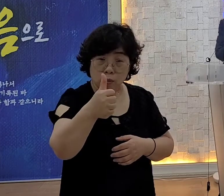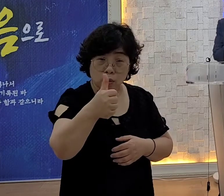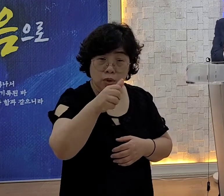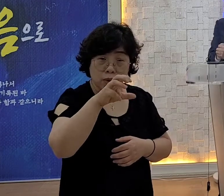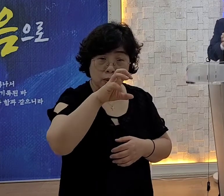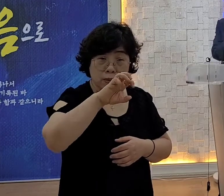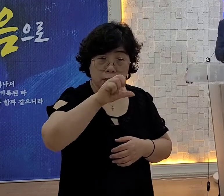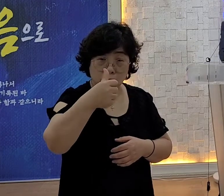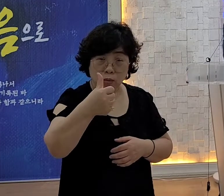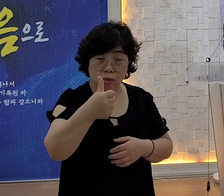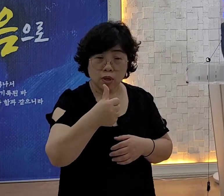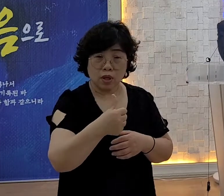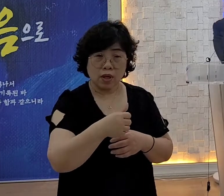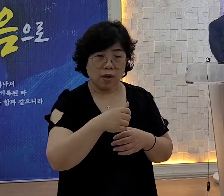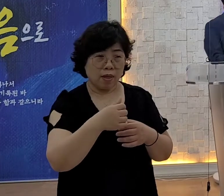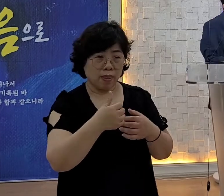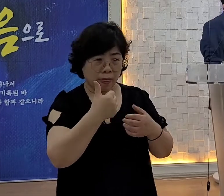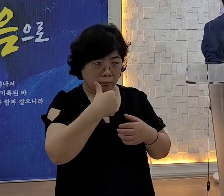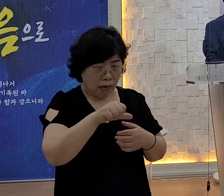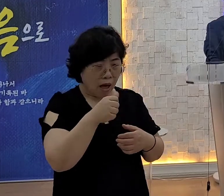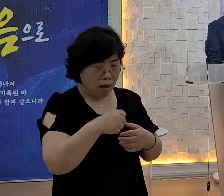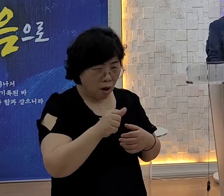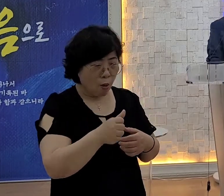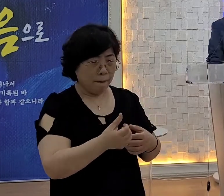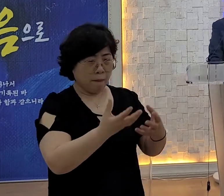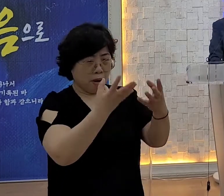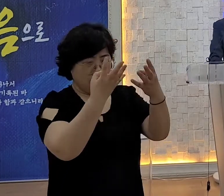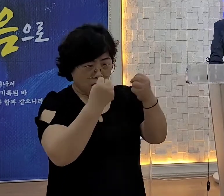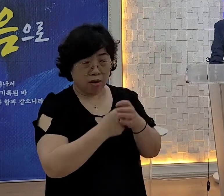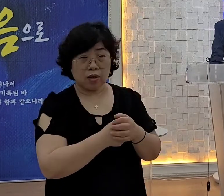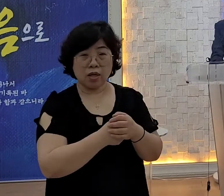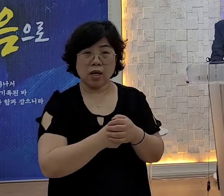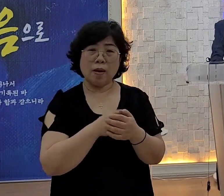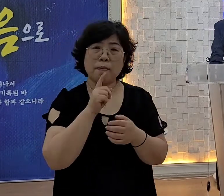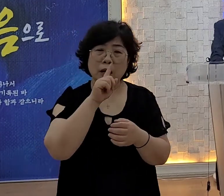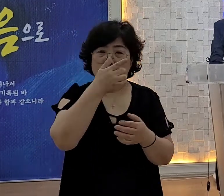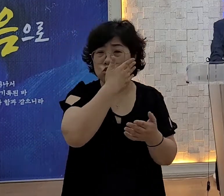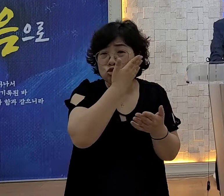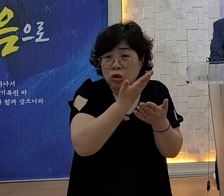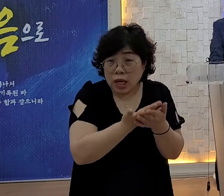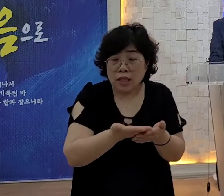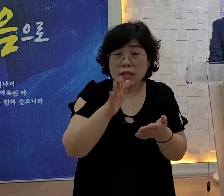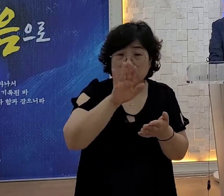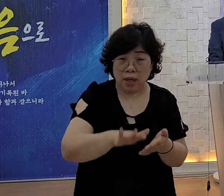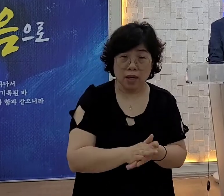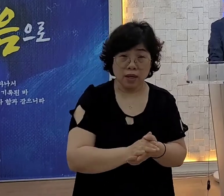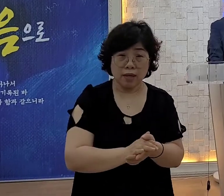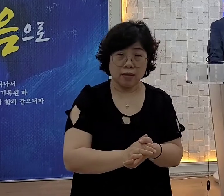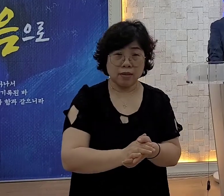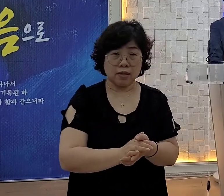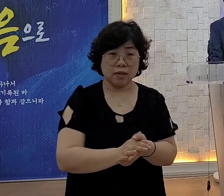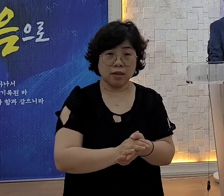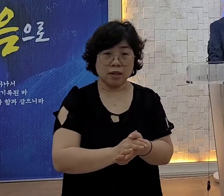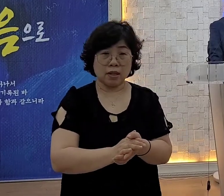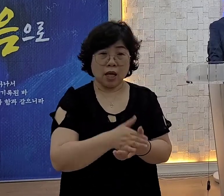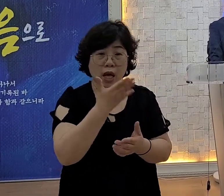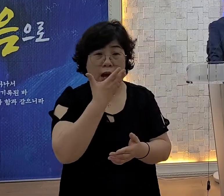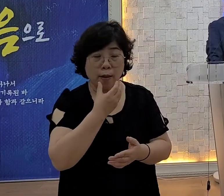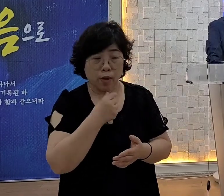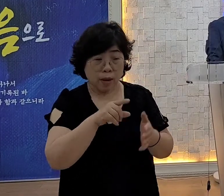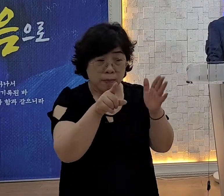아들이 뭐 이렇게 별처럼 모래처럼 많을 것이다. 물론 그것도 중요하지만 진짜 근원을 우리가 이해해야